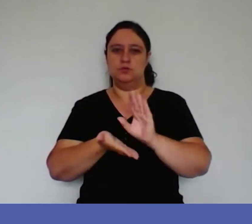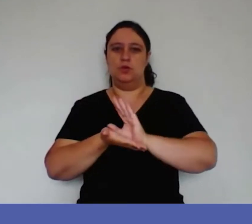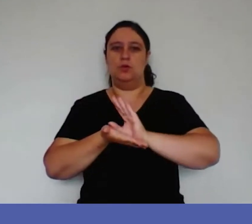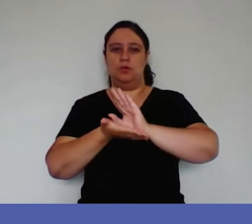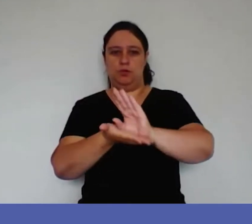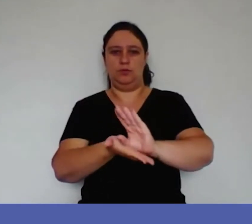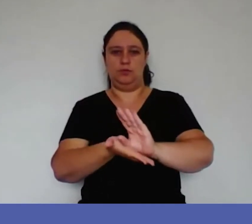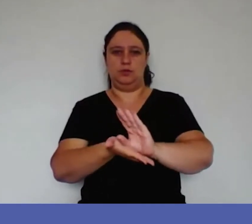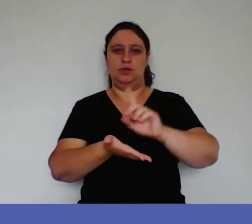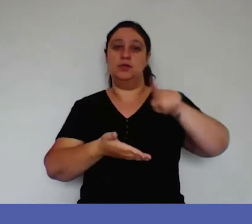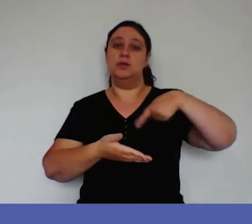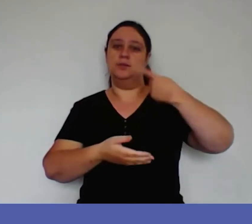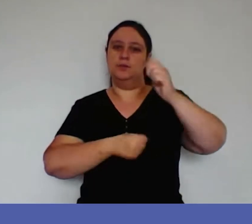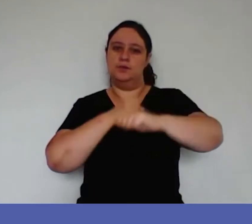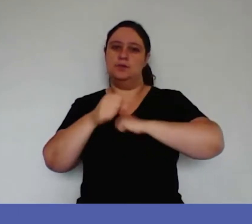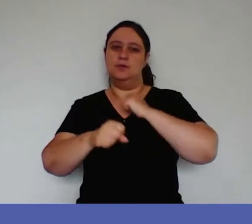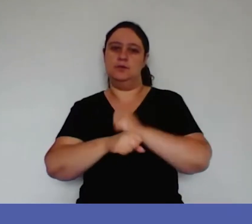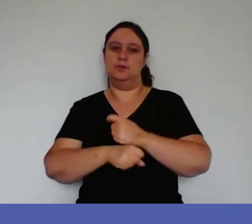de